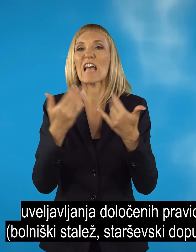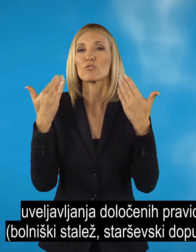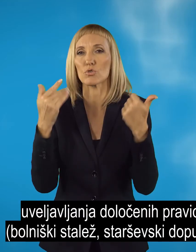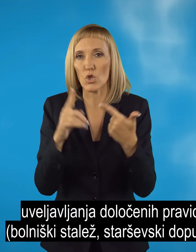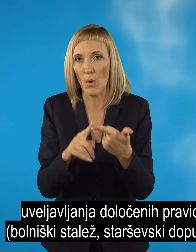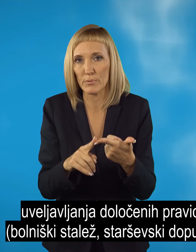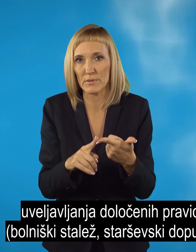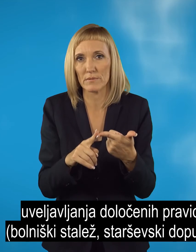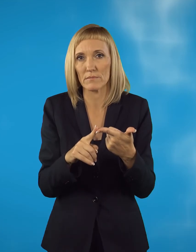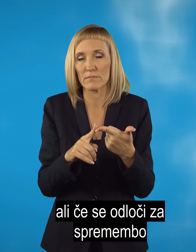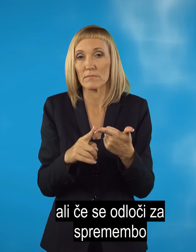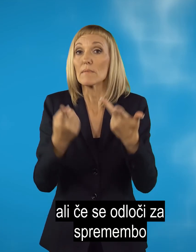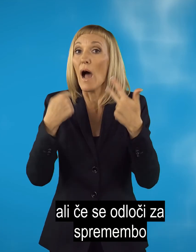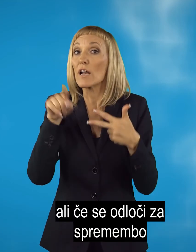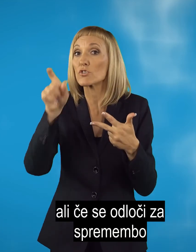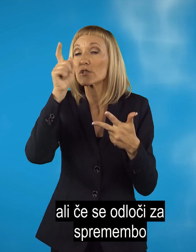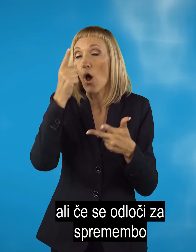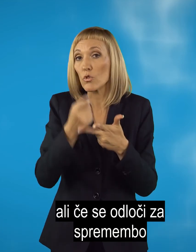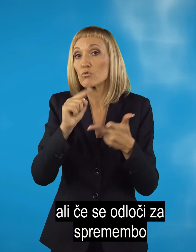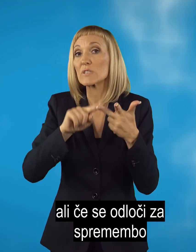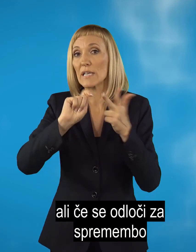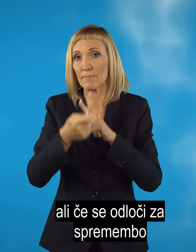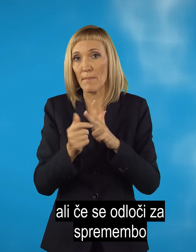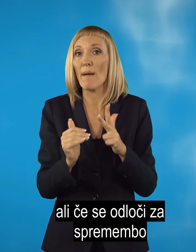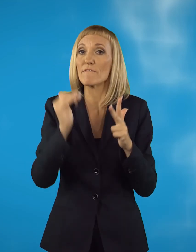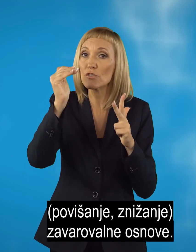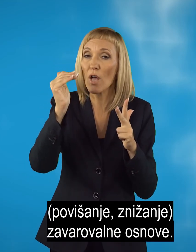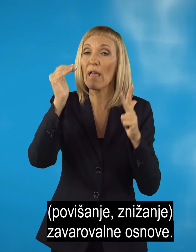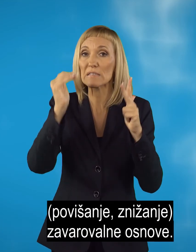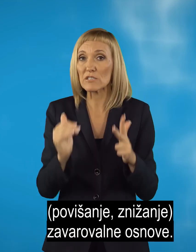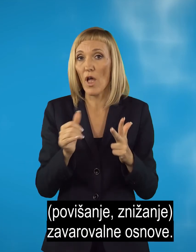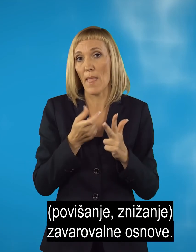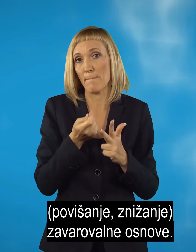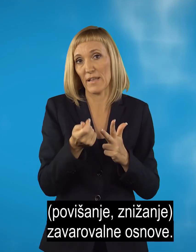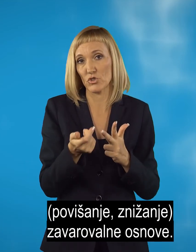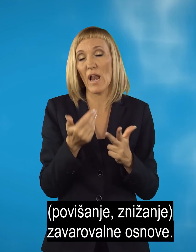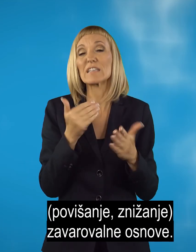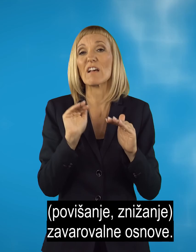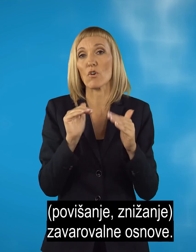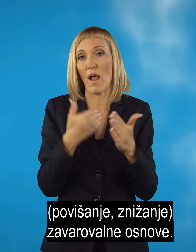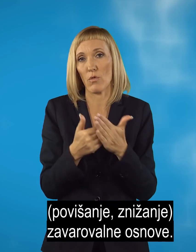dopust, ali če se odloči za spremembo, povišanje, znižanje zavarovalne osnove.